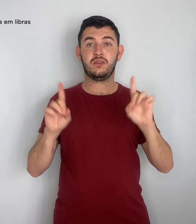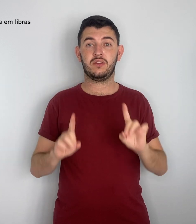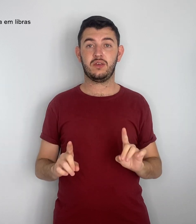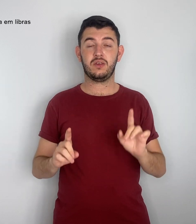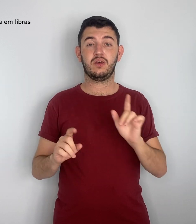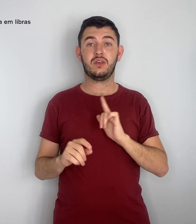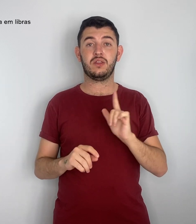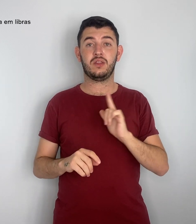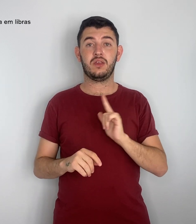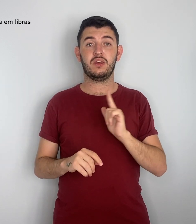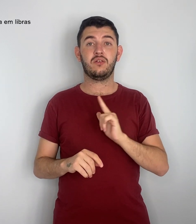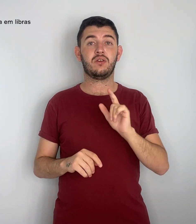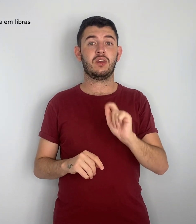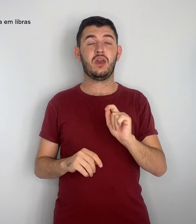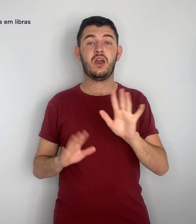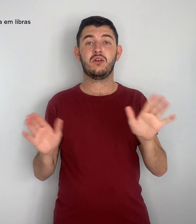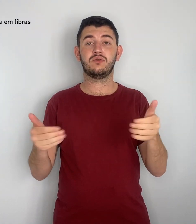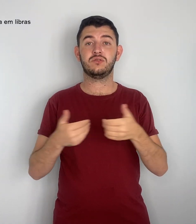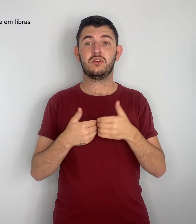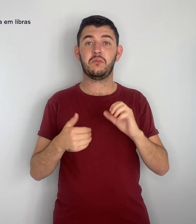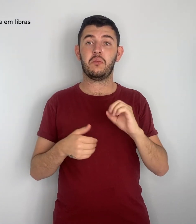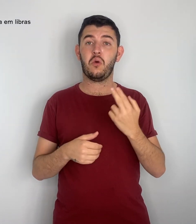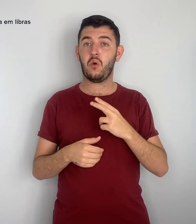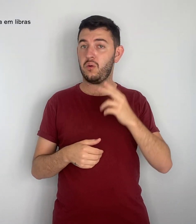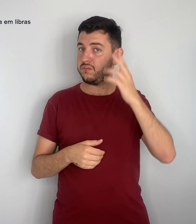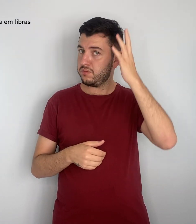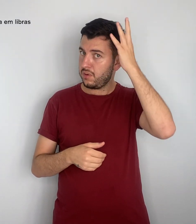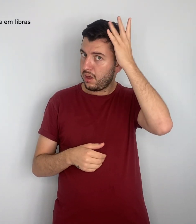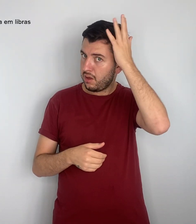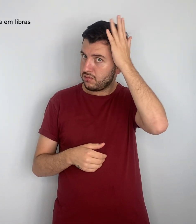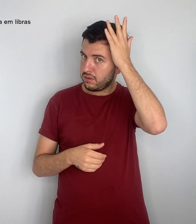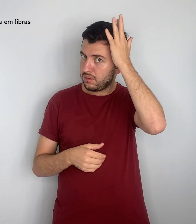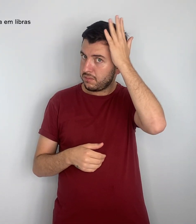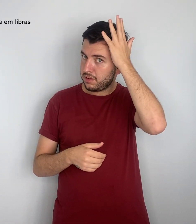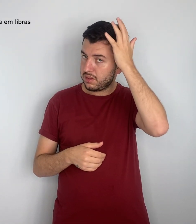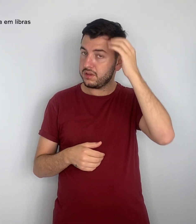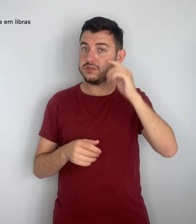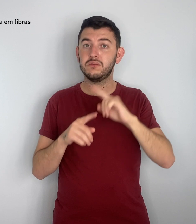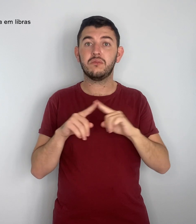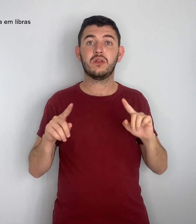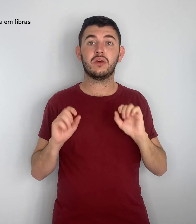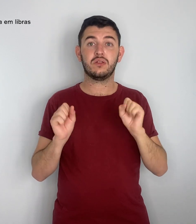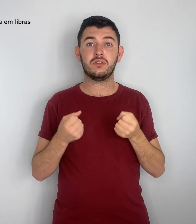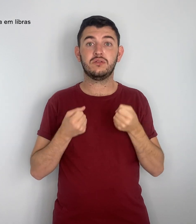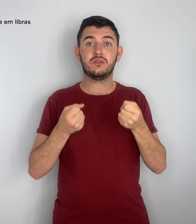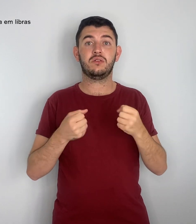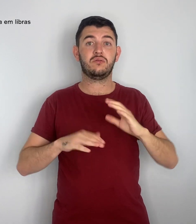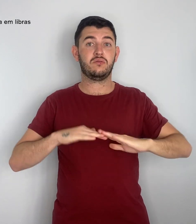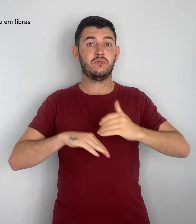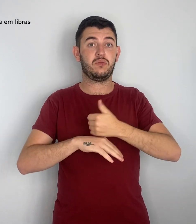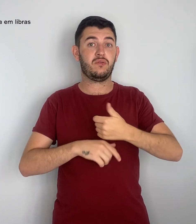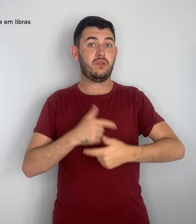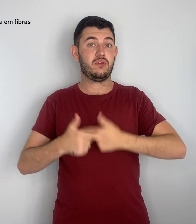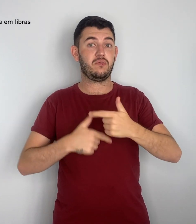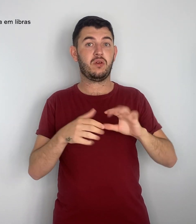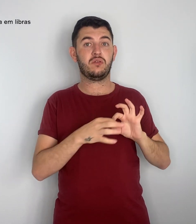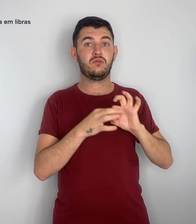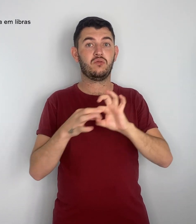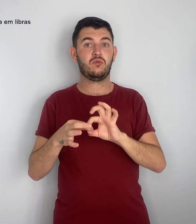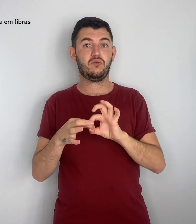autista ou altas habilidades. A dedicação dos profissionais de educação tem feito toda